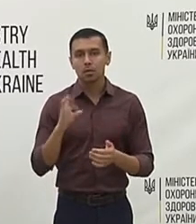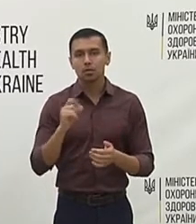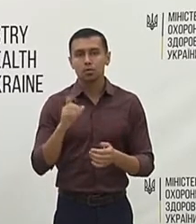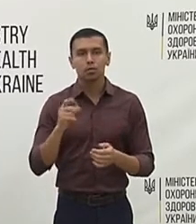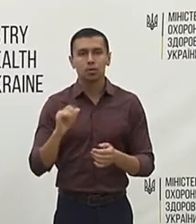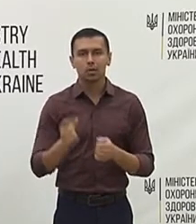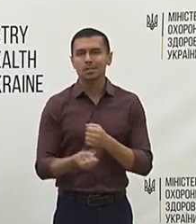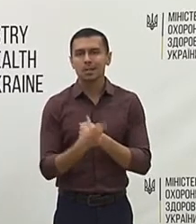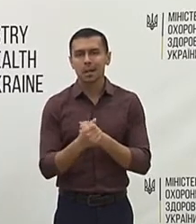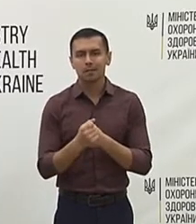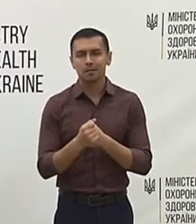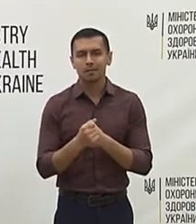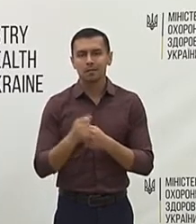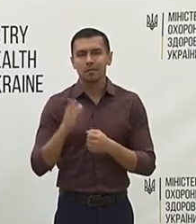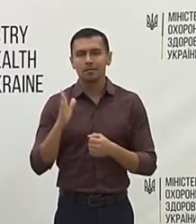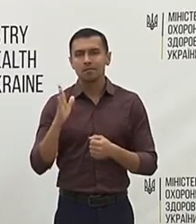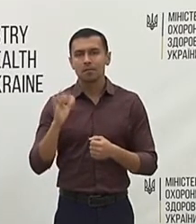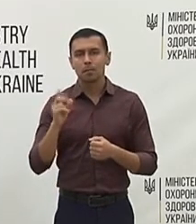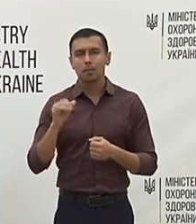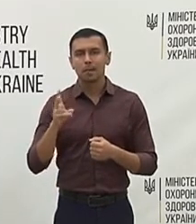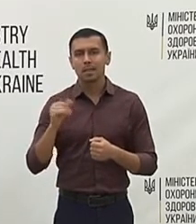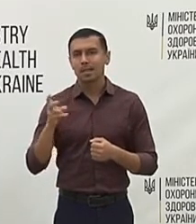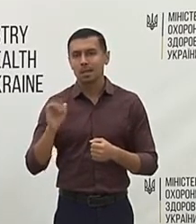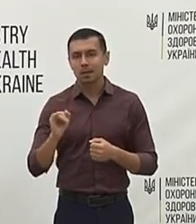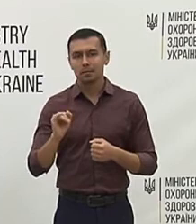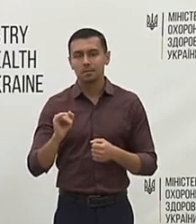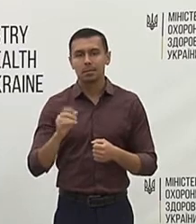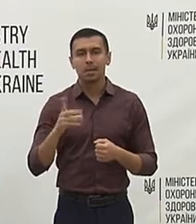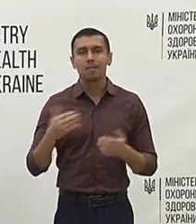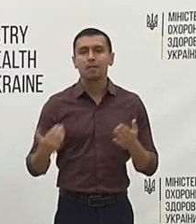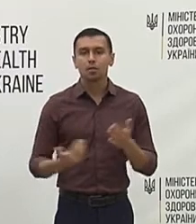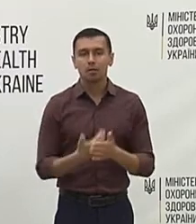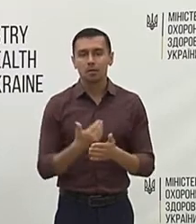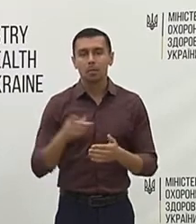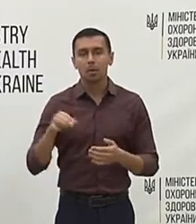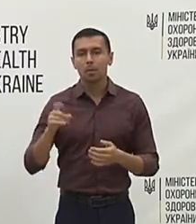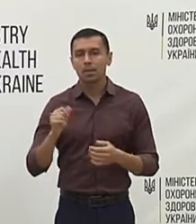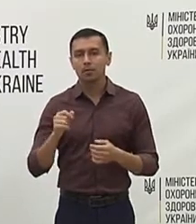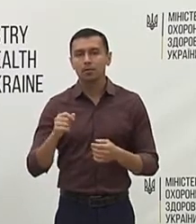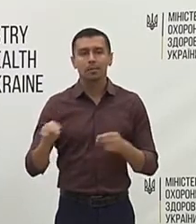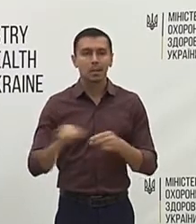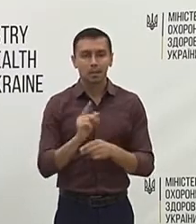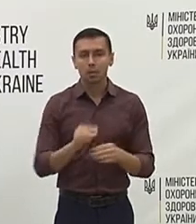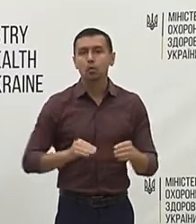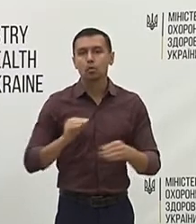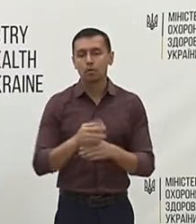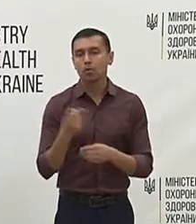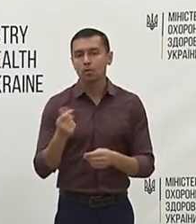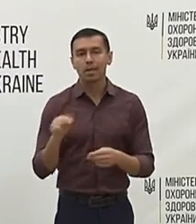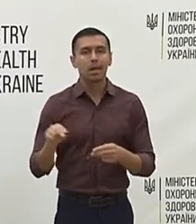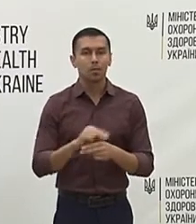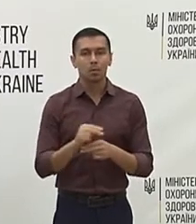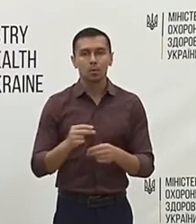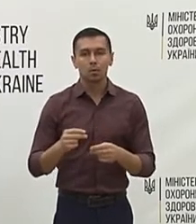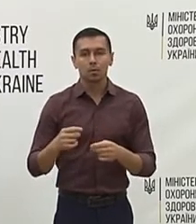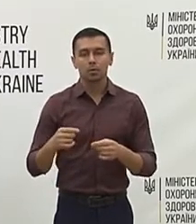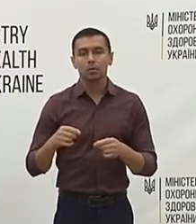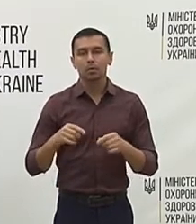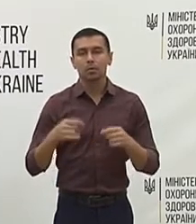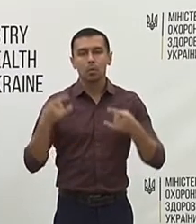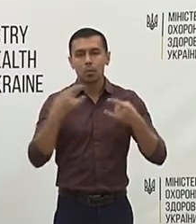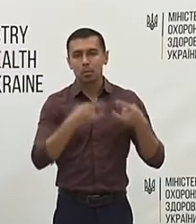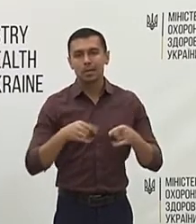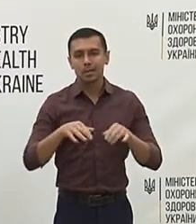джерел випромінювання для Національного інституту раку для відновлення променевої терапії та додаткових коштів на ремонт комп'ютерних